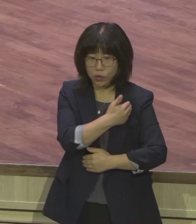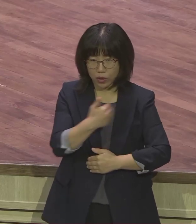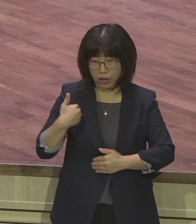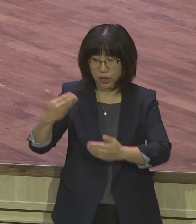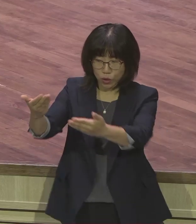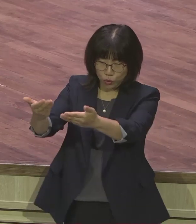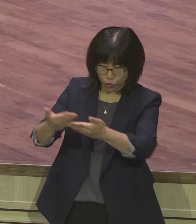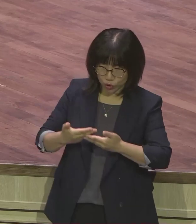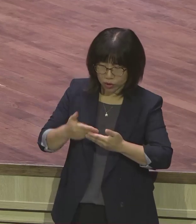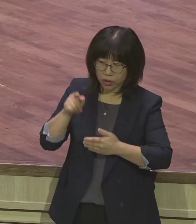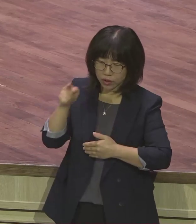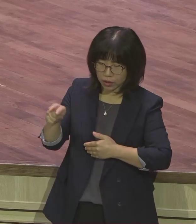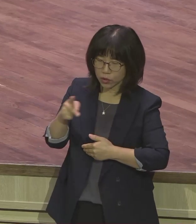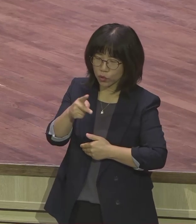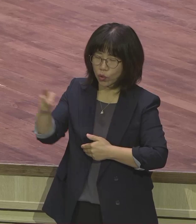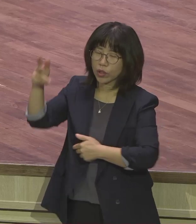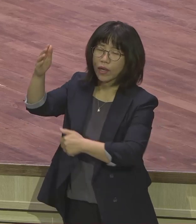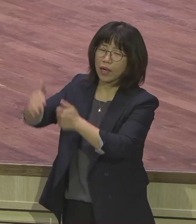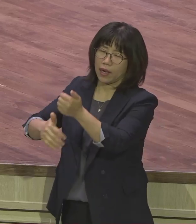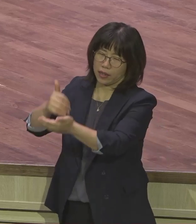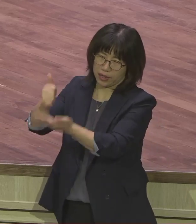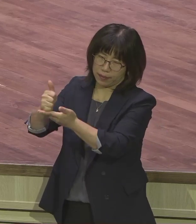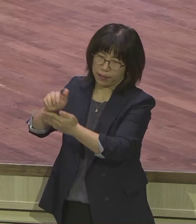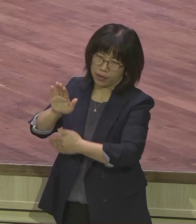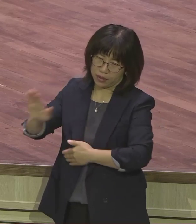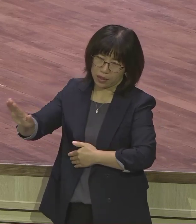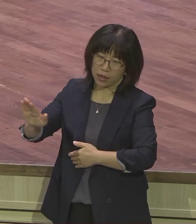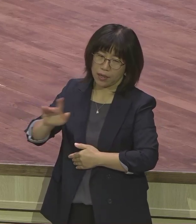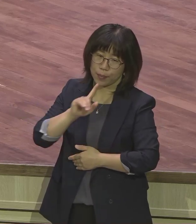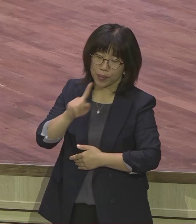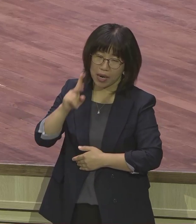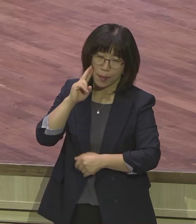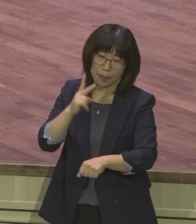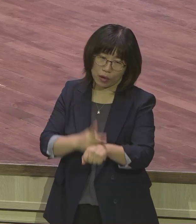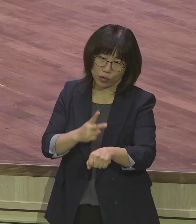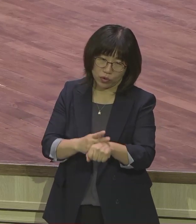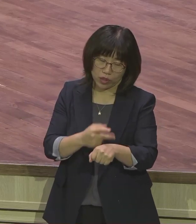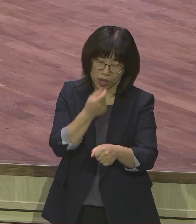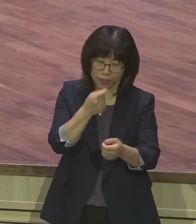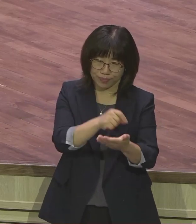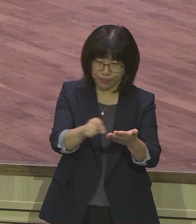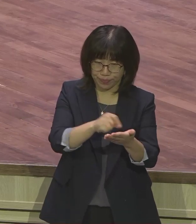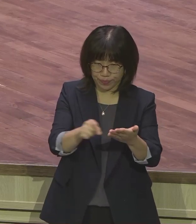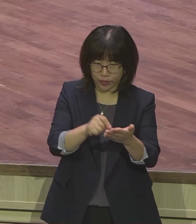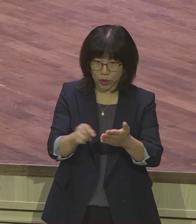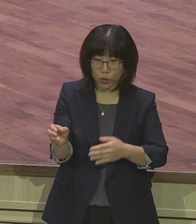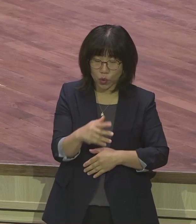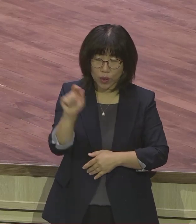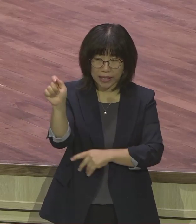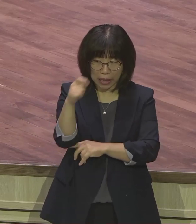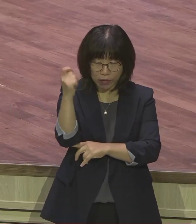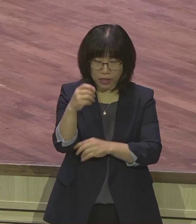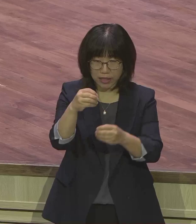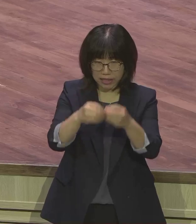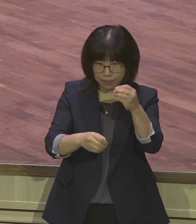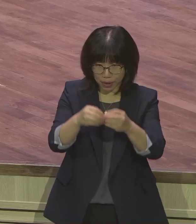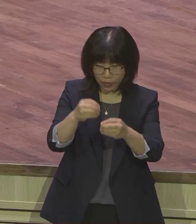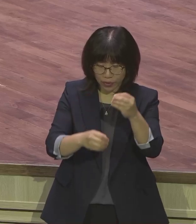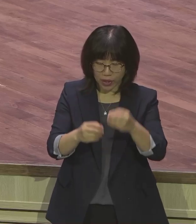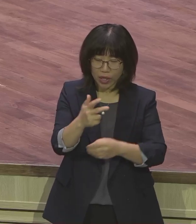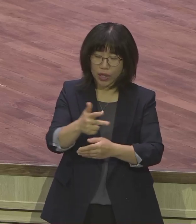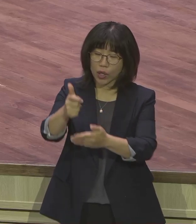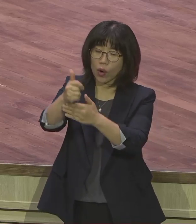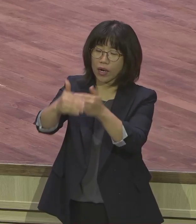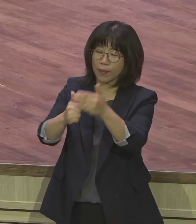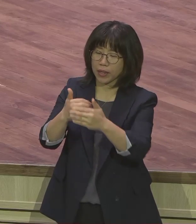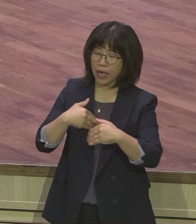개하는 것보다도 넘치도록 주신 분이 하나님이시라고 고백을 얘기하고 있어요 다윗선 10편 23편 1절에 여호와 하나님이